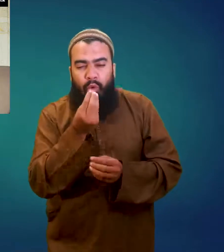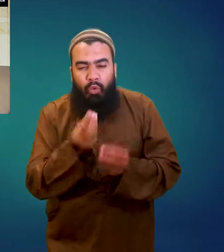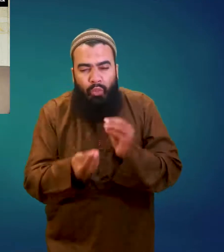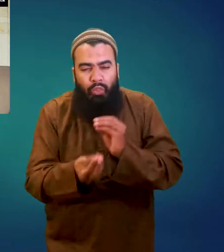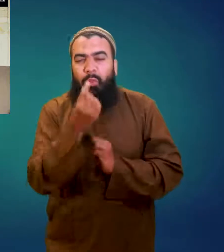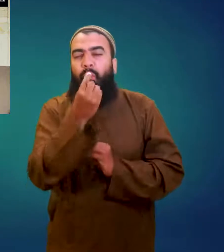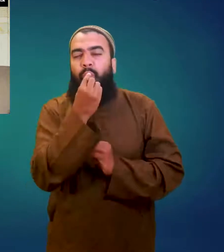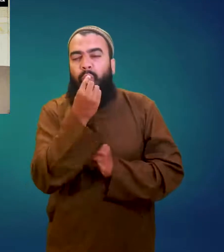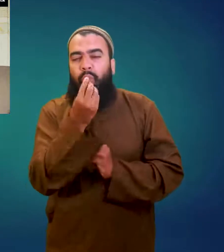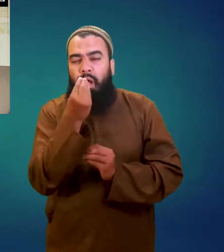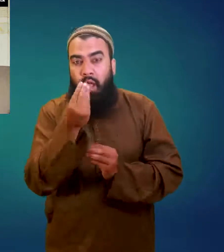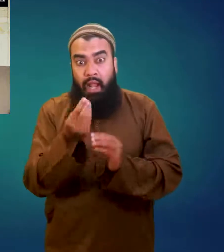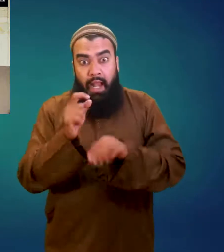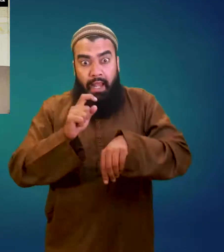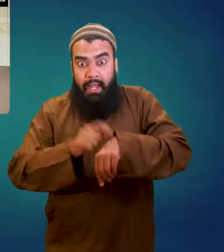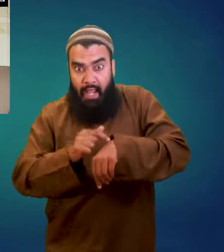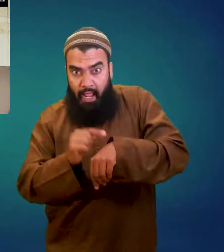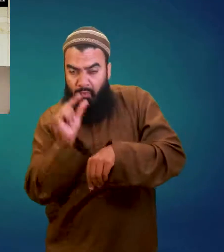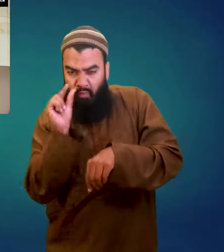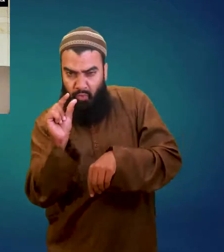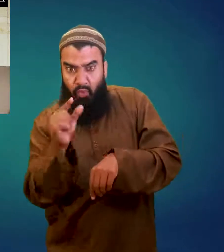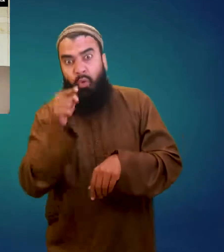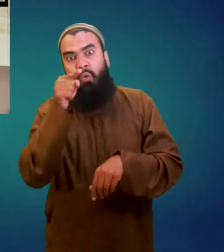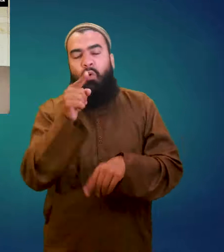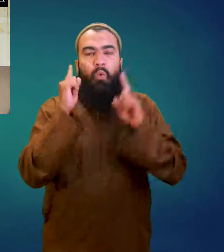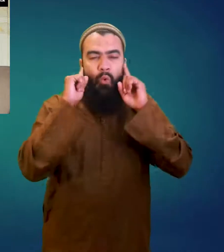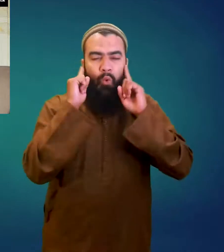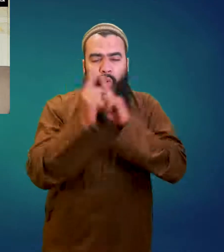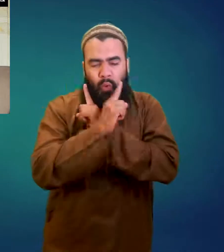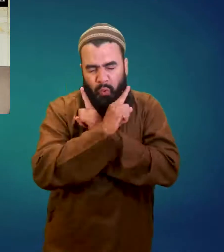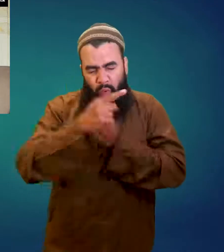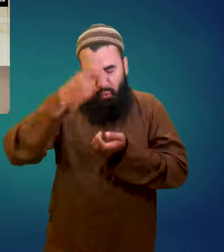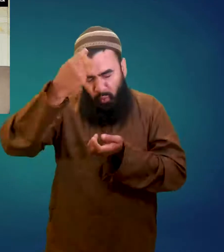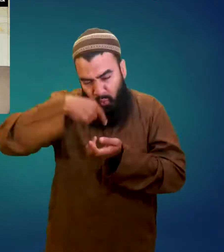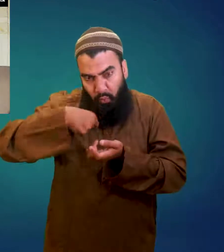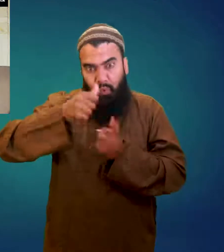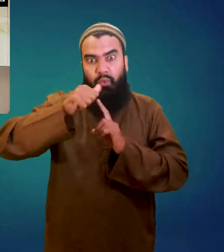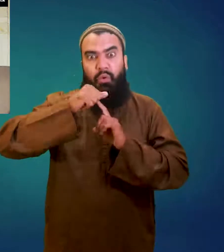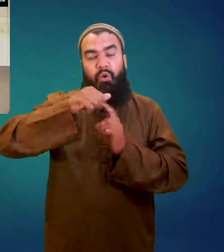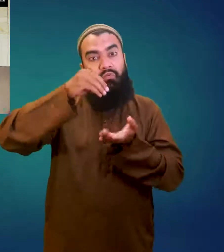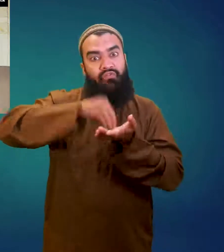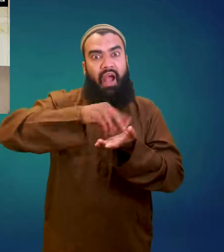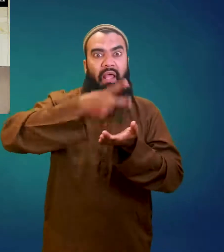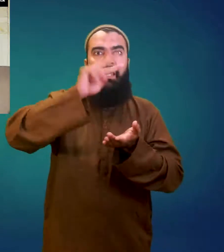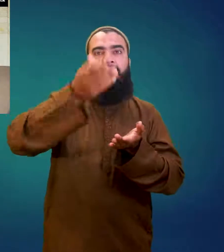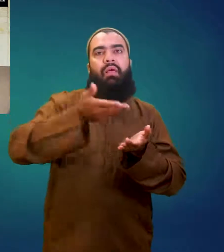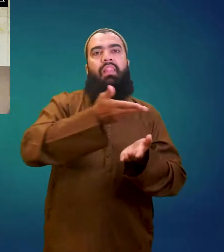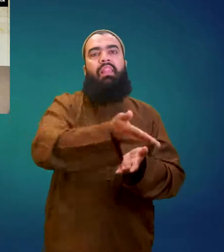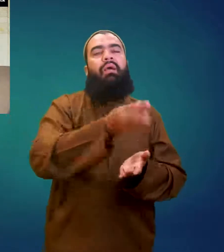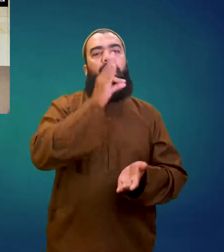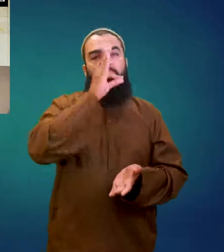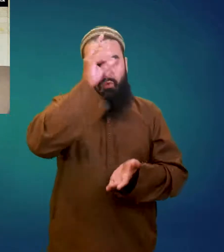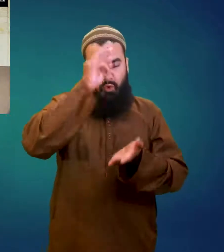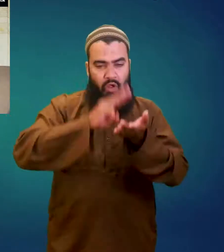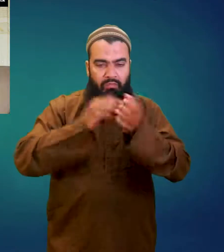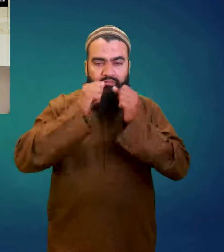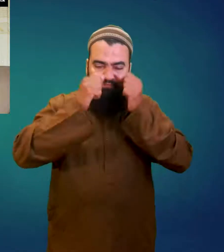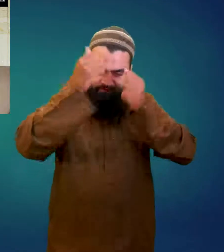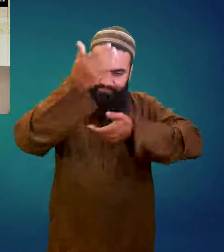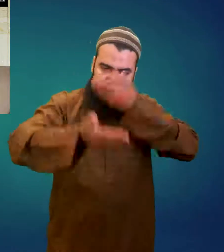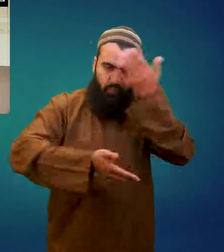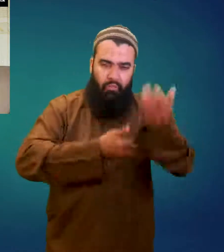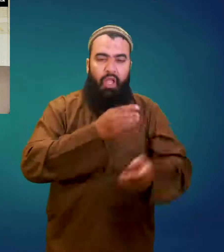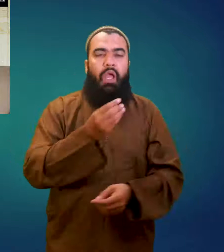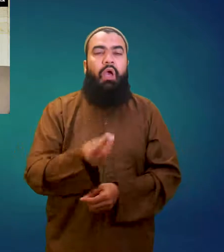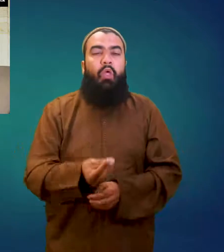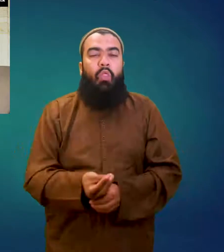ہیں۔ سحر رات کے آخری حصے کو کہا جاتا ہے، اور حدیث مبارکہ کے مطابق آپ صلی اللہ علیہ وسلم